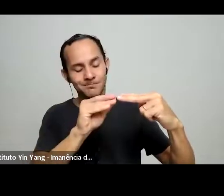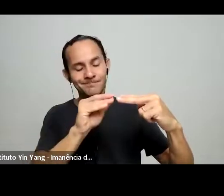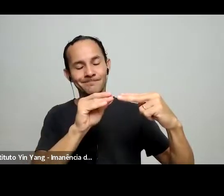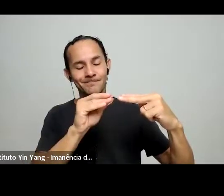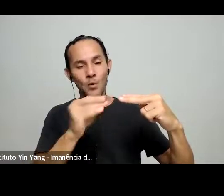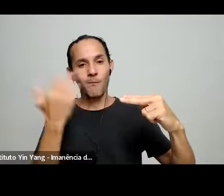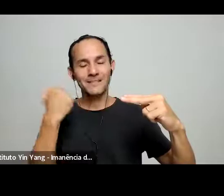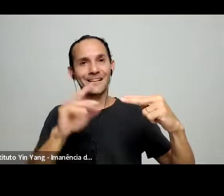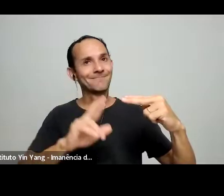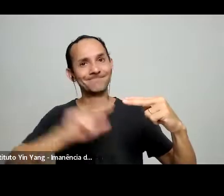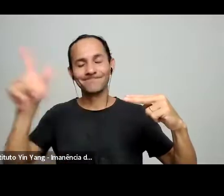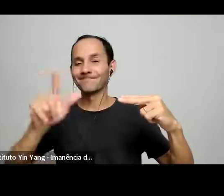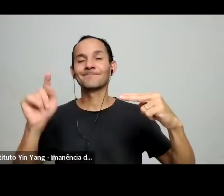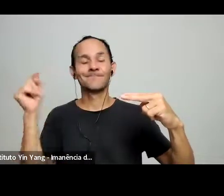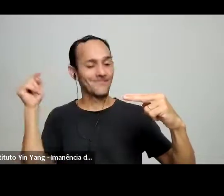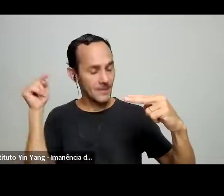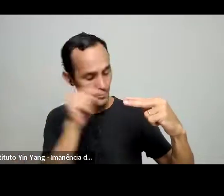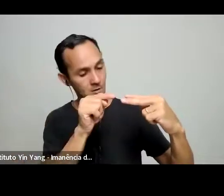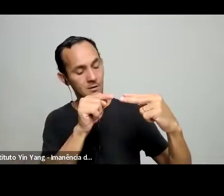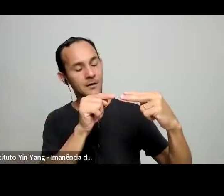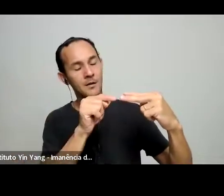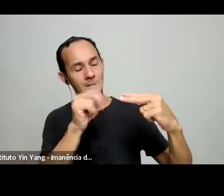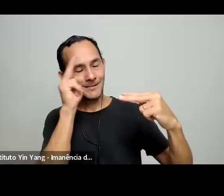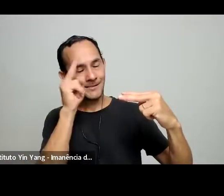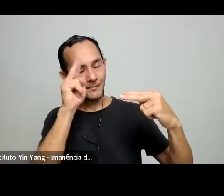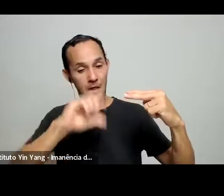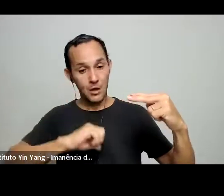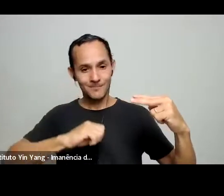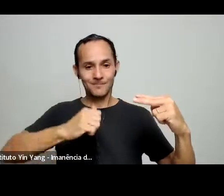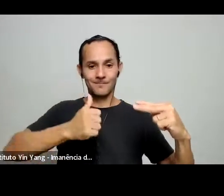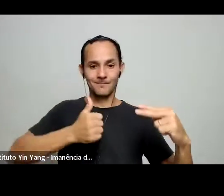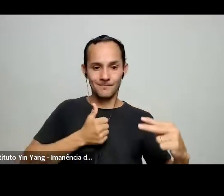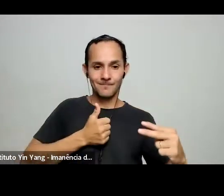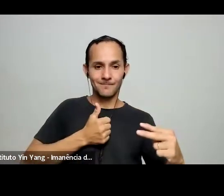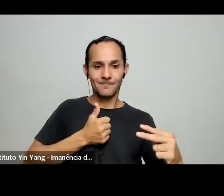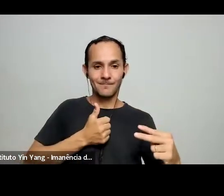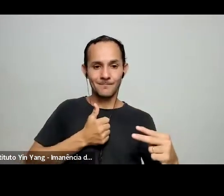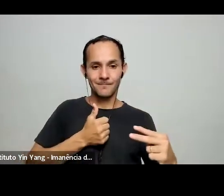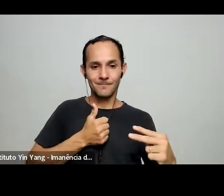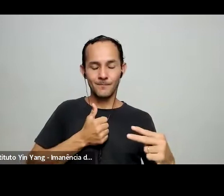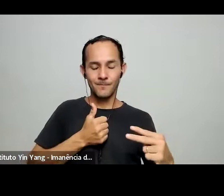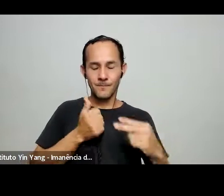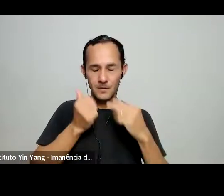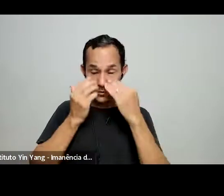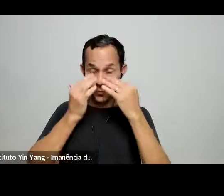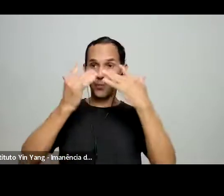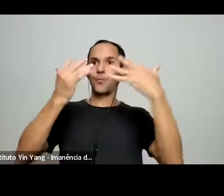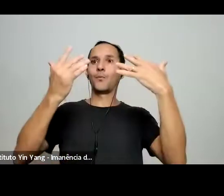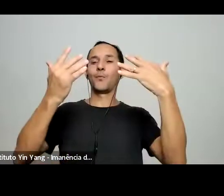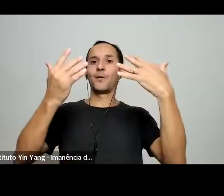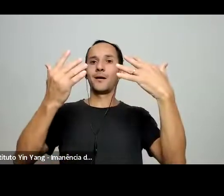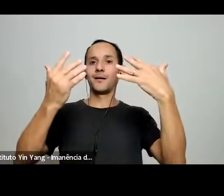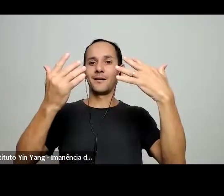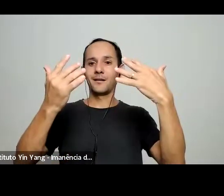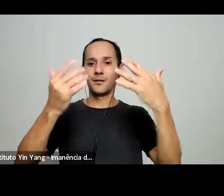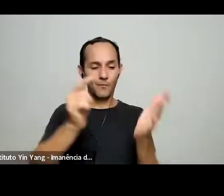diferente, o quanto elas retomam a autoestima e o brilho no olho que não se reflete no papel da pesquisa